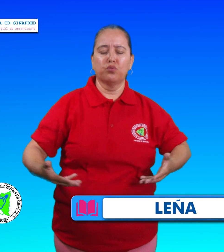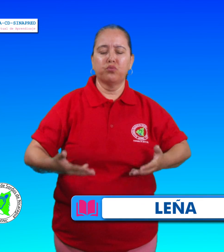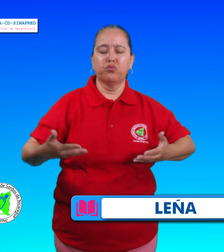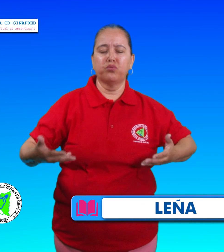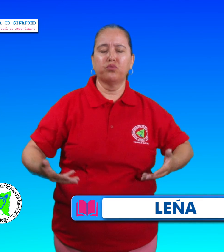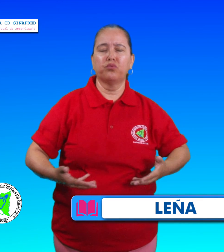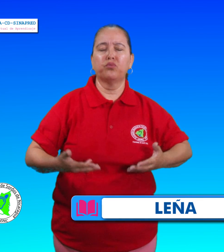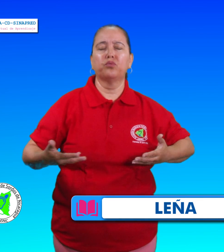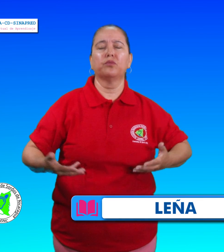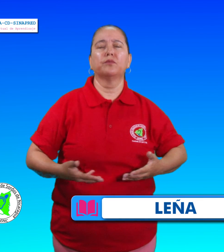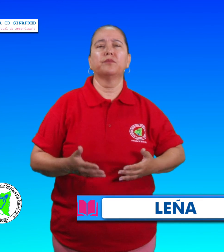Leña.